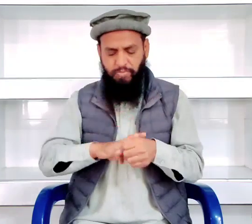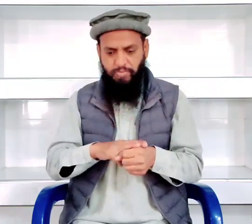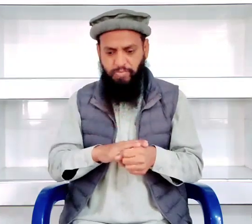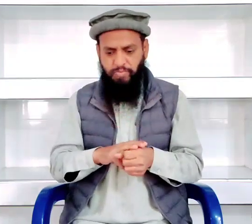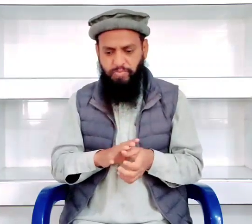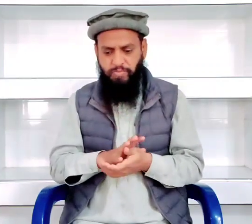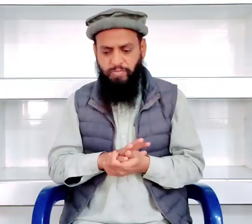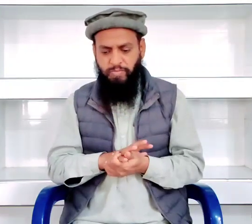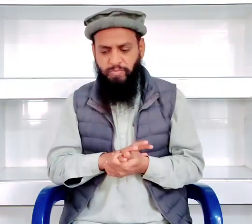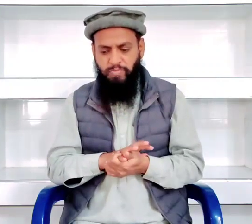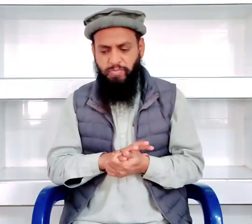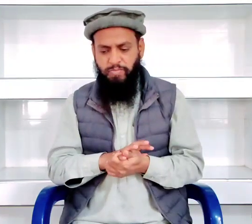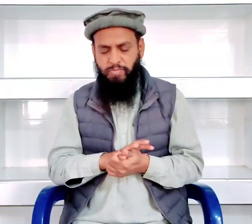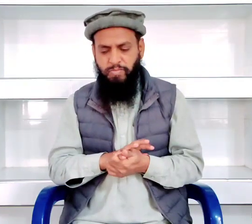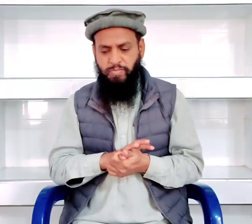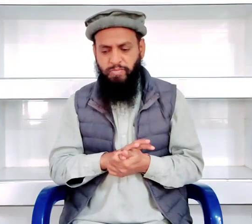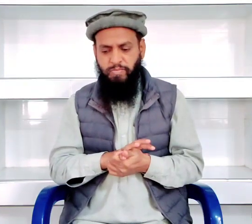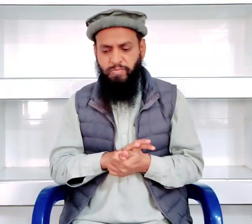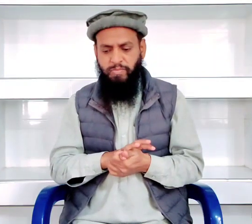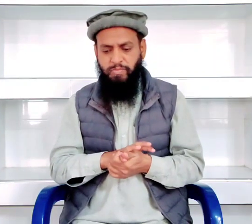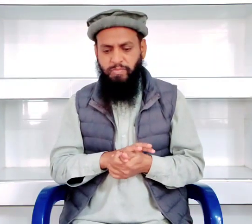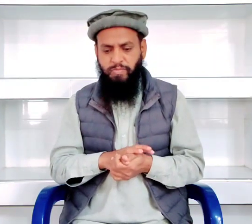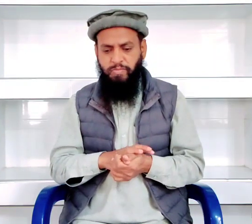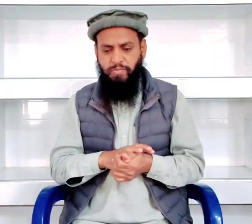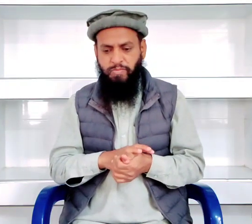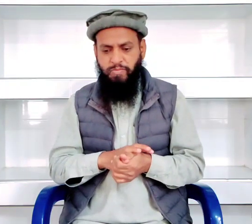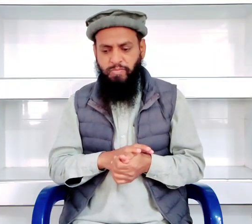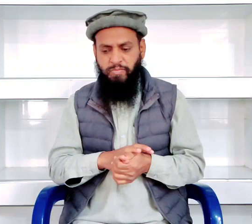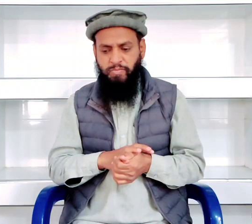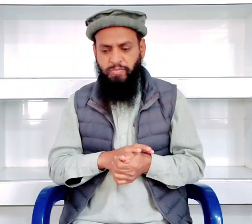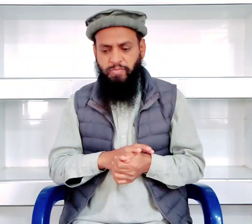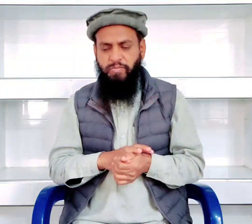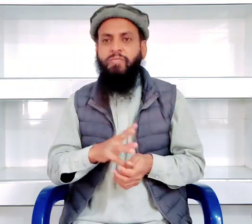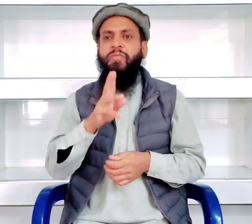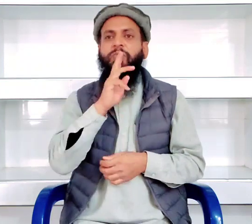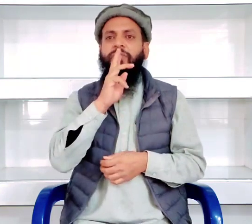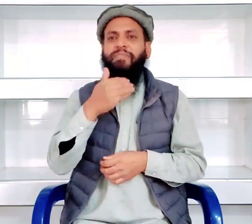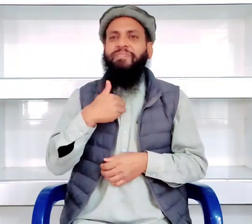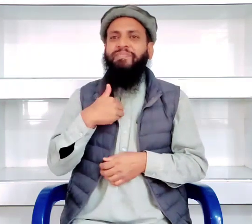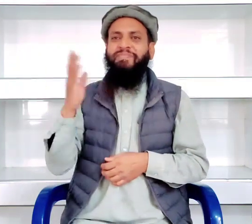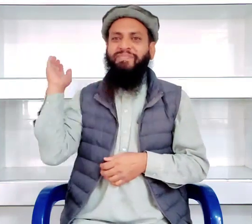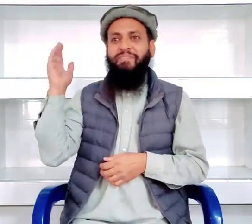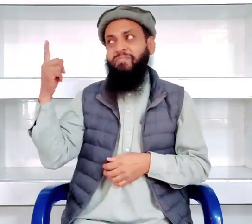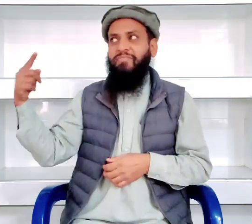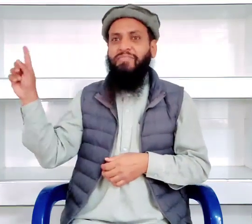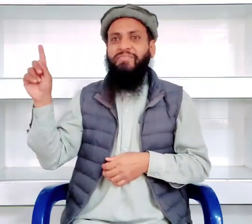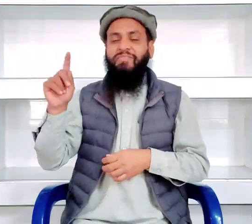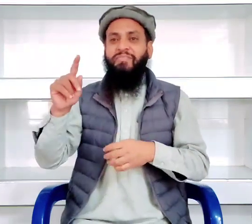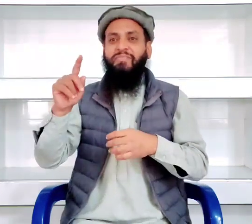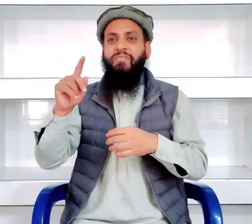بیع نجش کو منع فرمایا ہے نجش کا معنی ہوتا بولی لگانا یعنی بولی والی